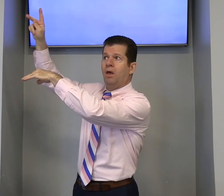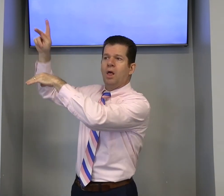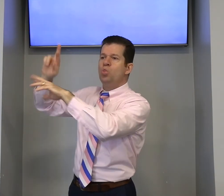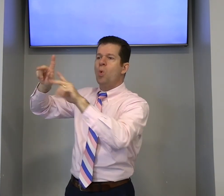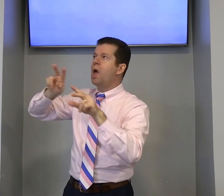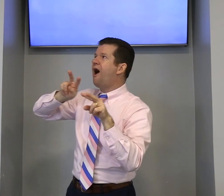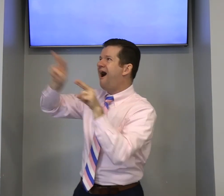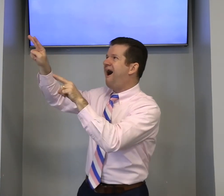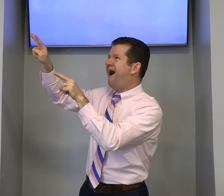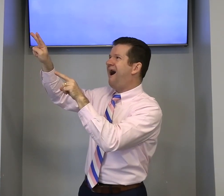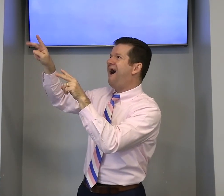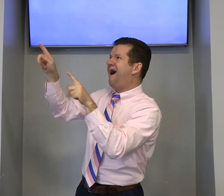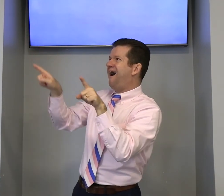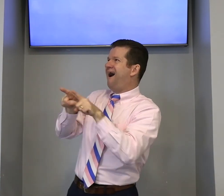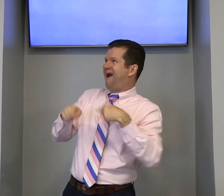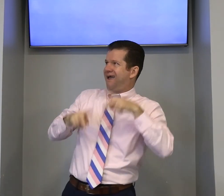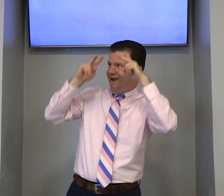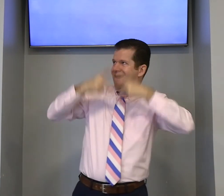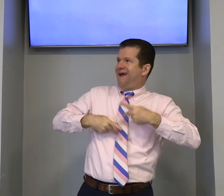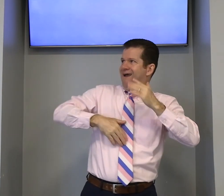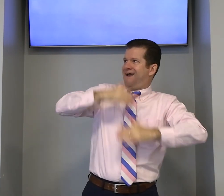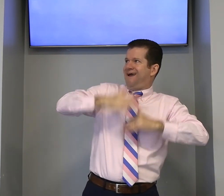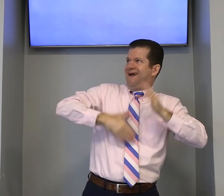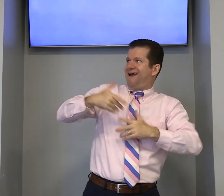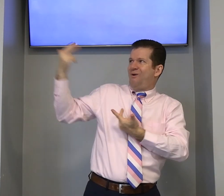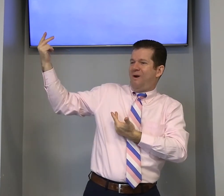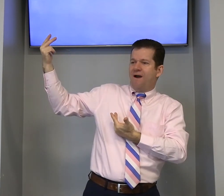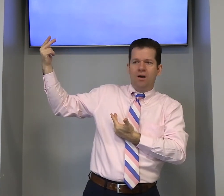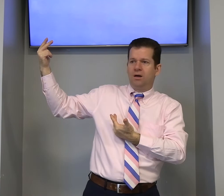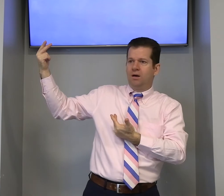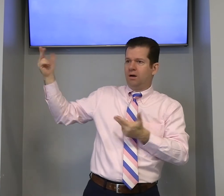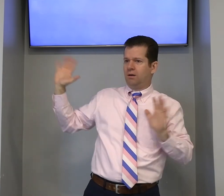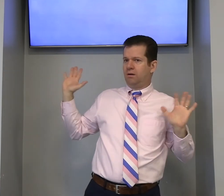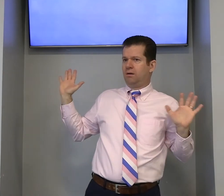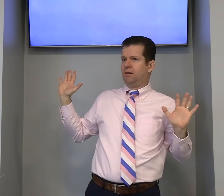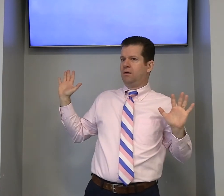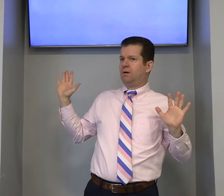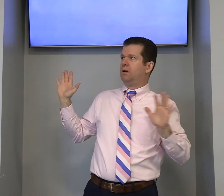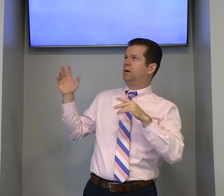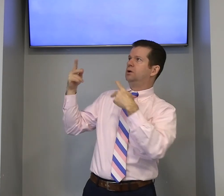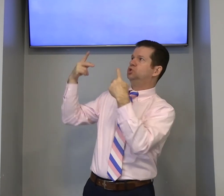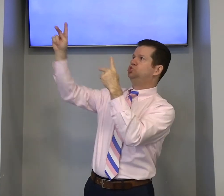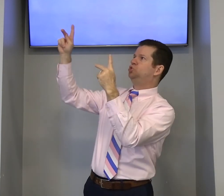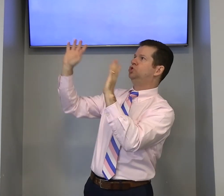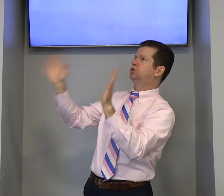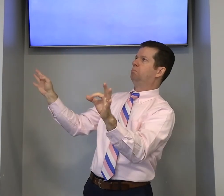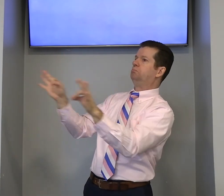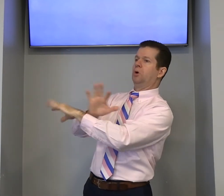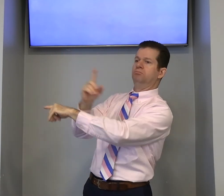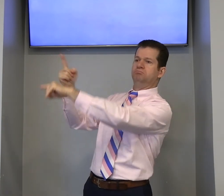Esse olhando para Jesus é comparação, igual crer. Não é pensando em você mesmo, nas suas